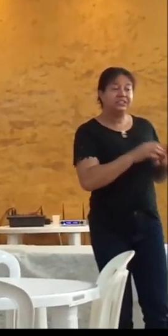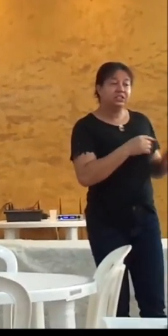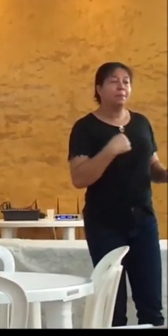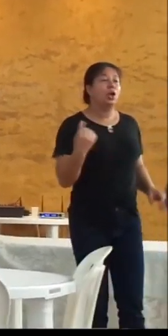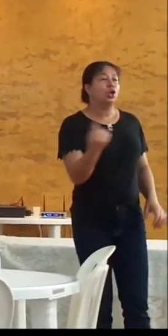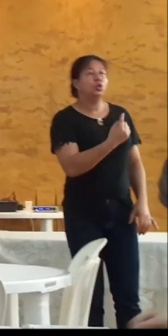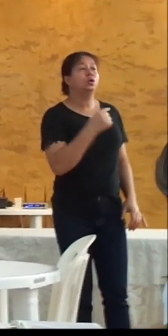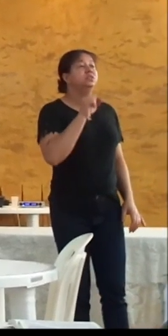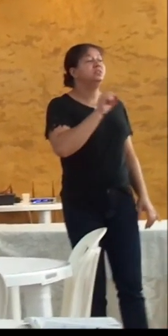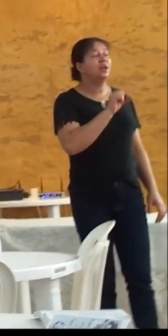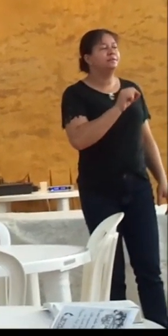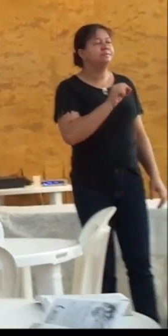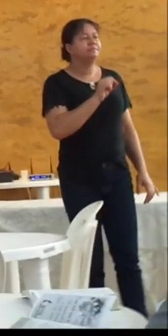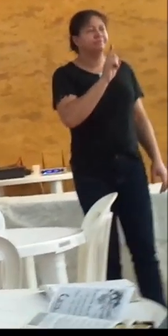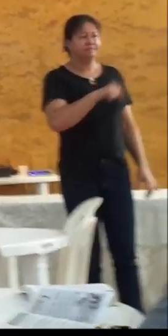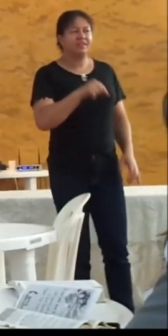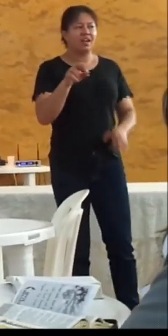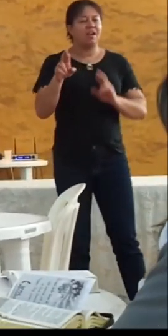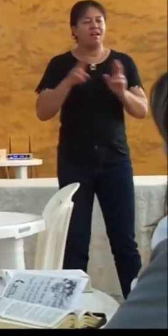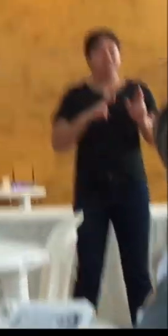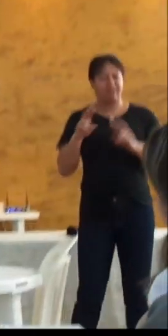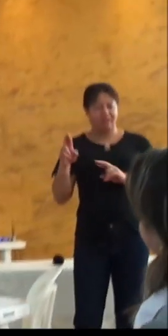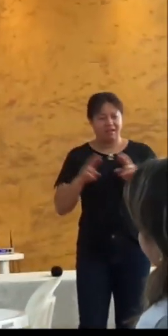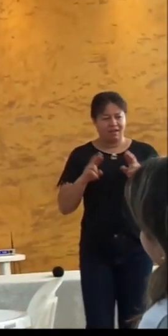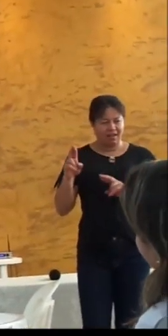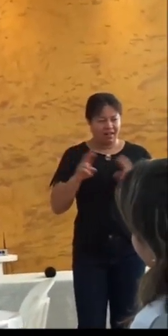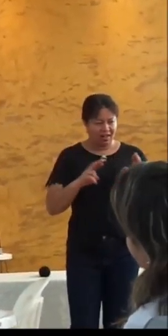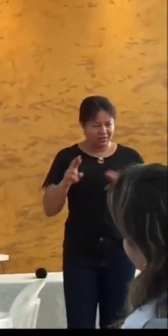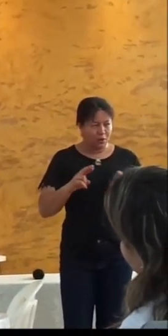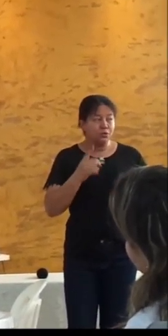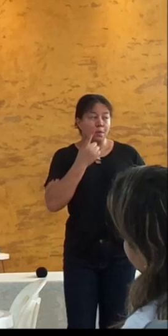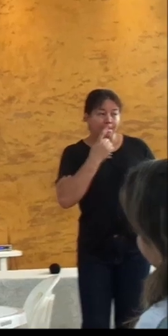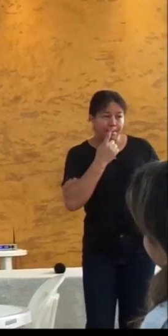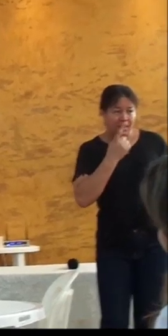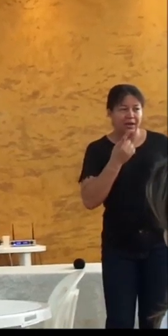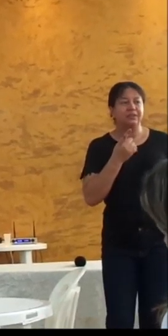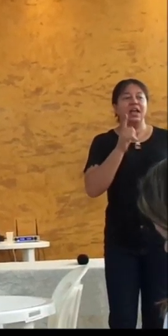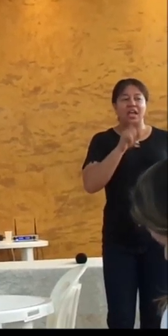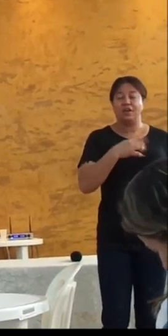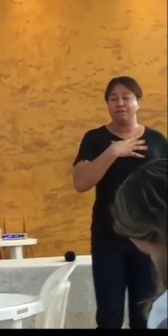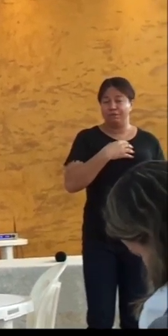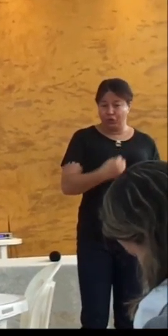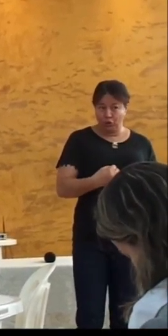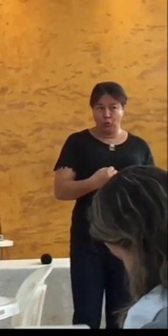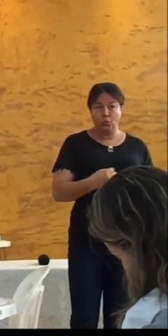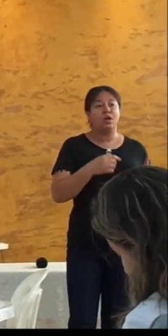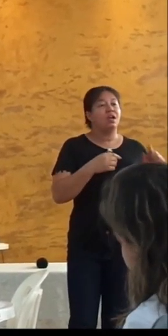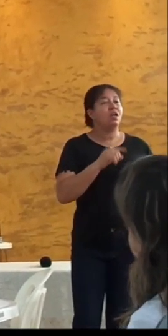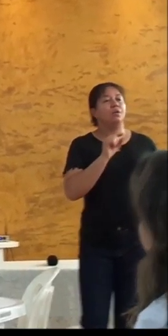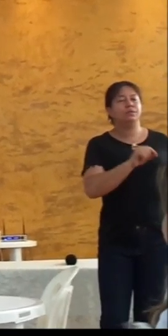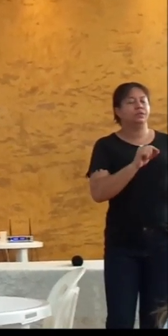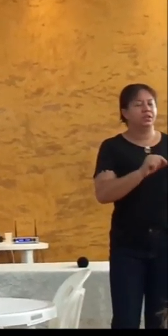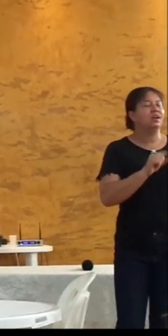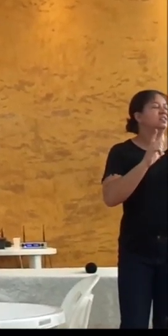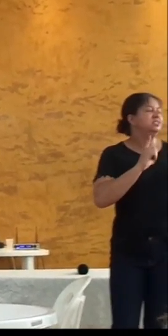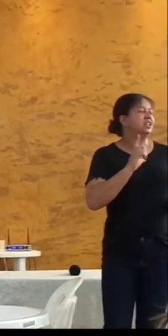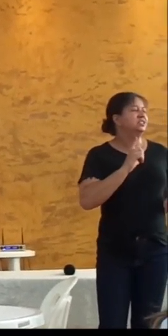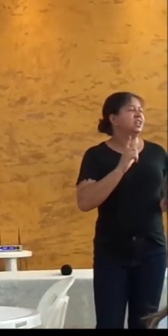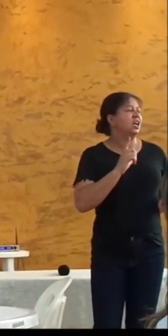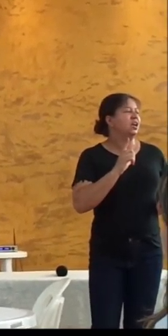que a relação de pais e filhos tem que